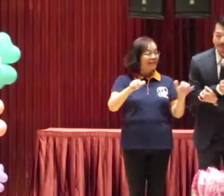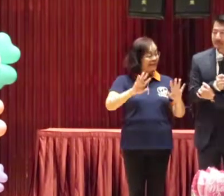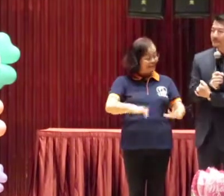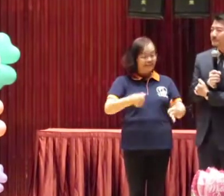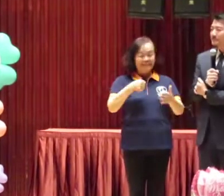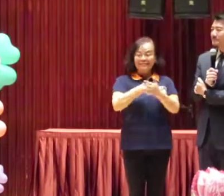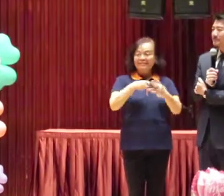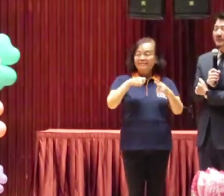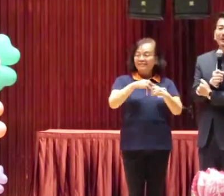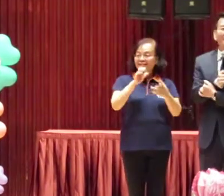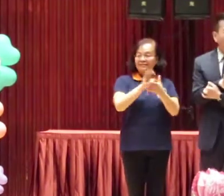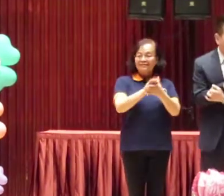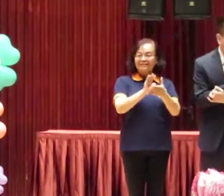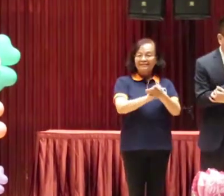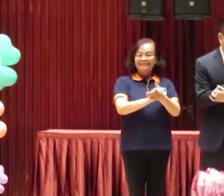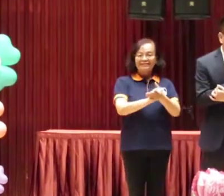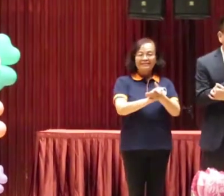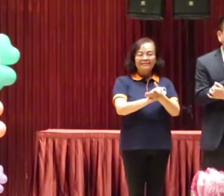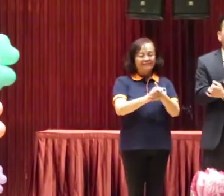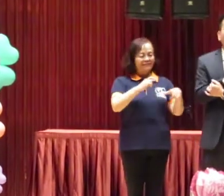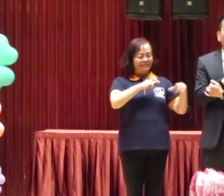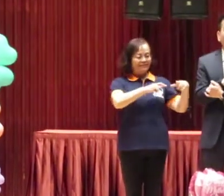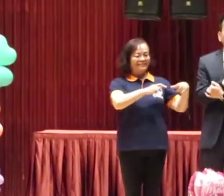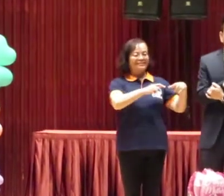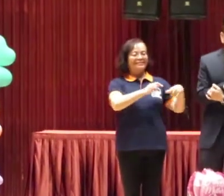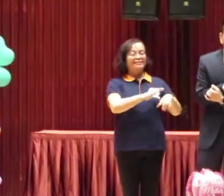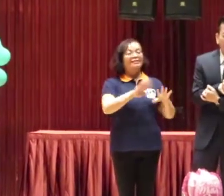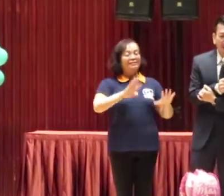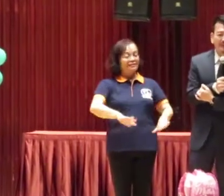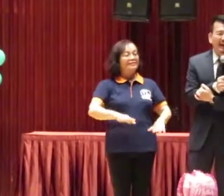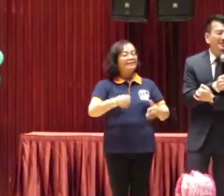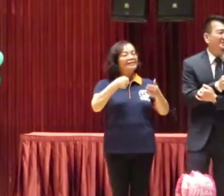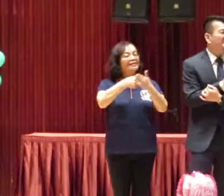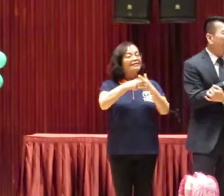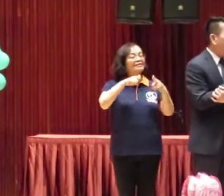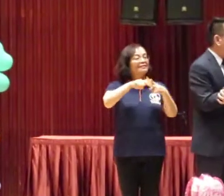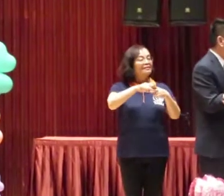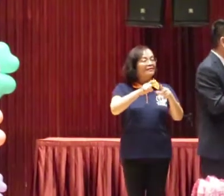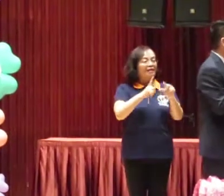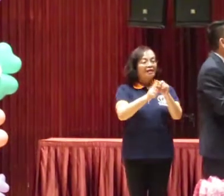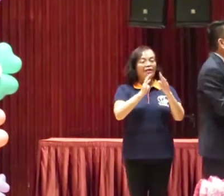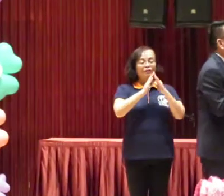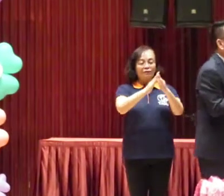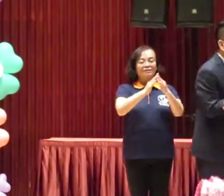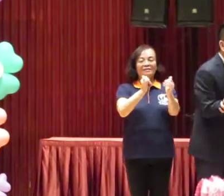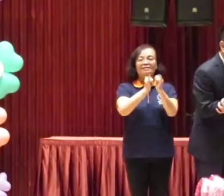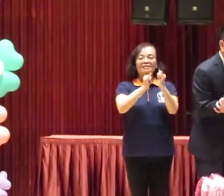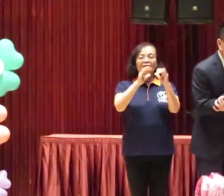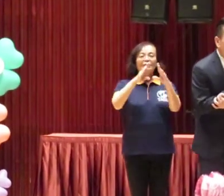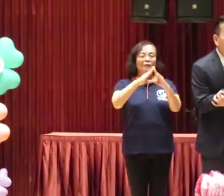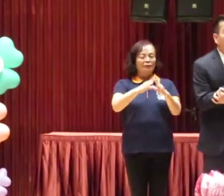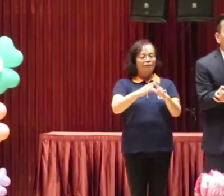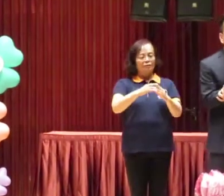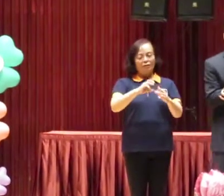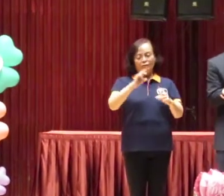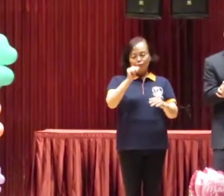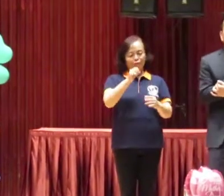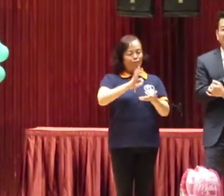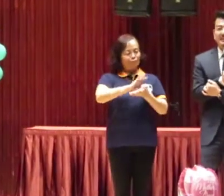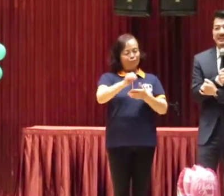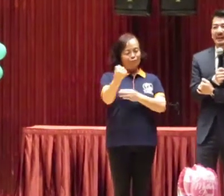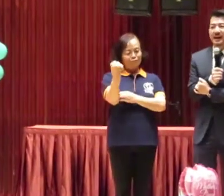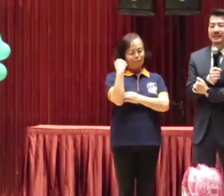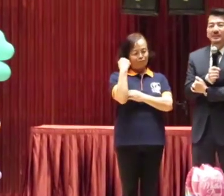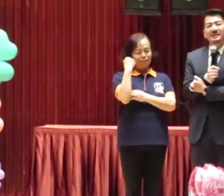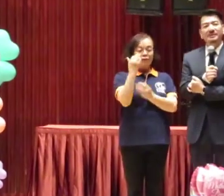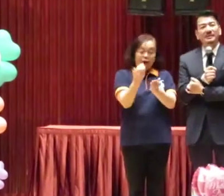友，我给大家来介绍哈，今天的志工朋友，我们台中市社会局特别用心哈，邀请他们